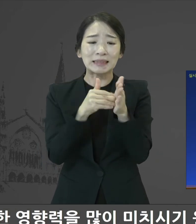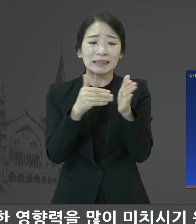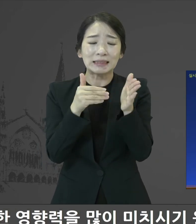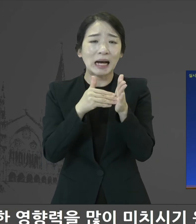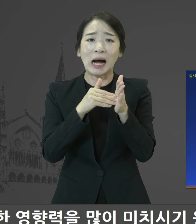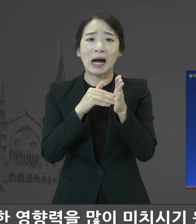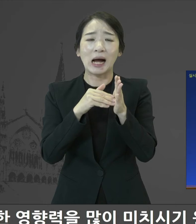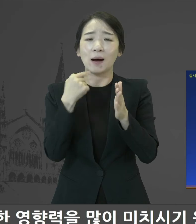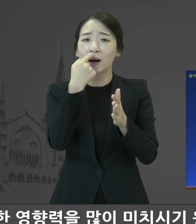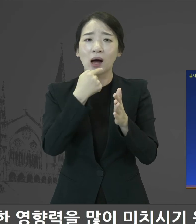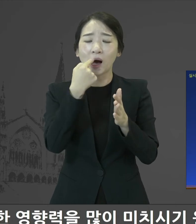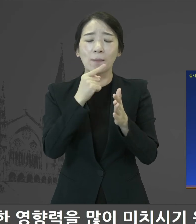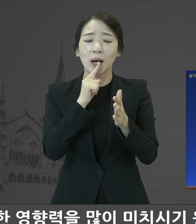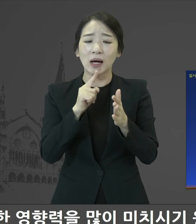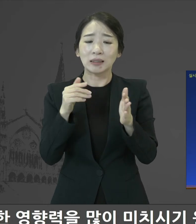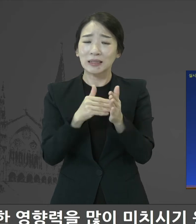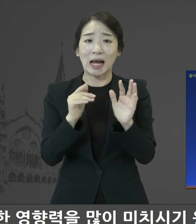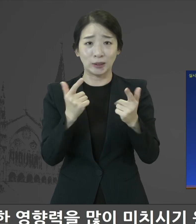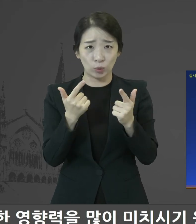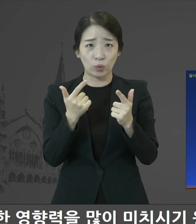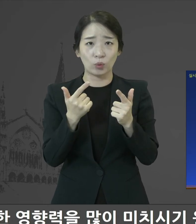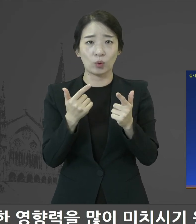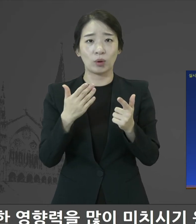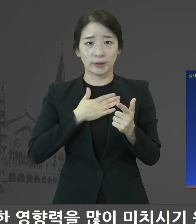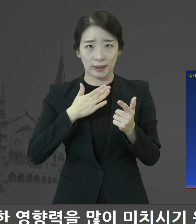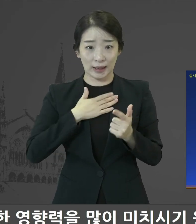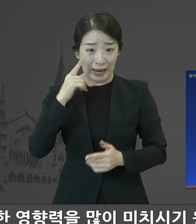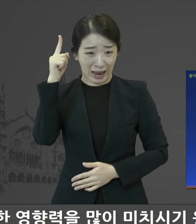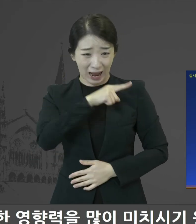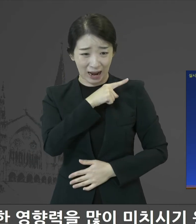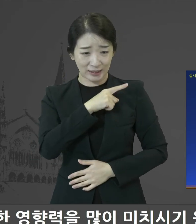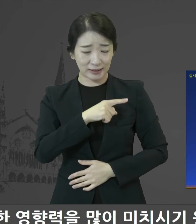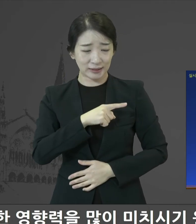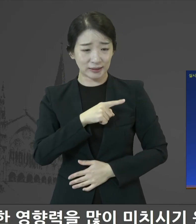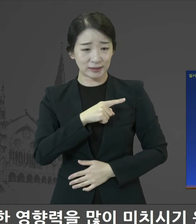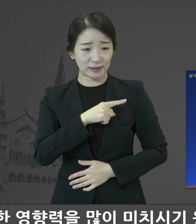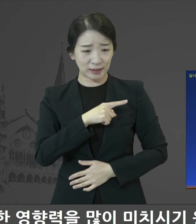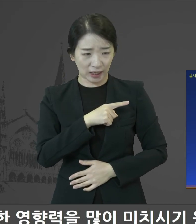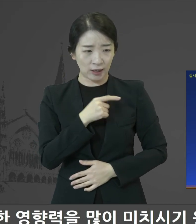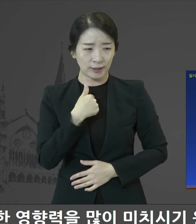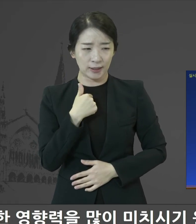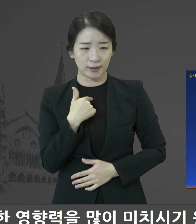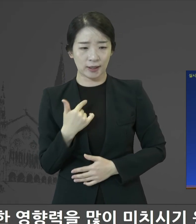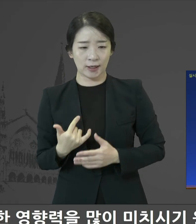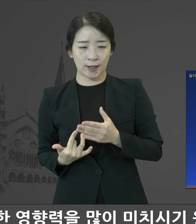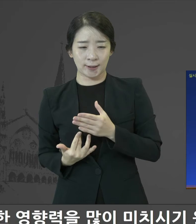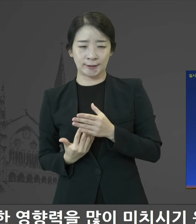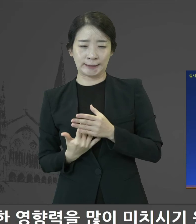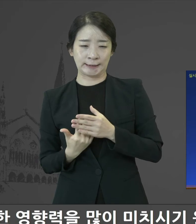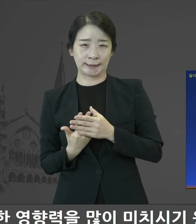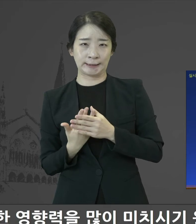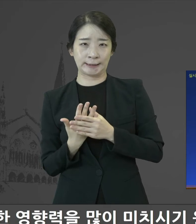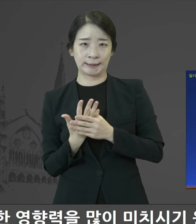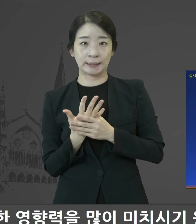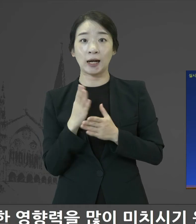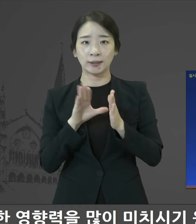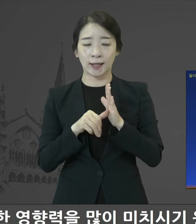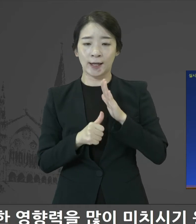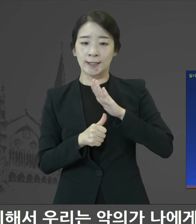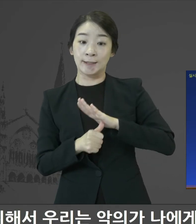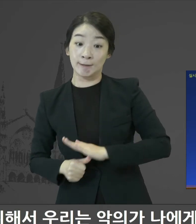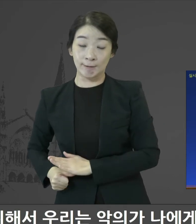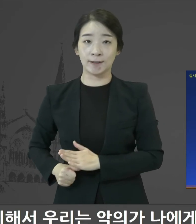우리는 악의가 나에게 다가올 때 이 악의가 재생산되는 걸 막아야